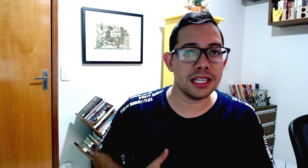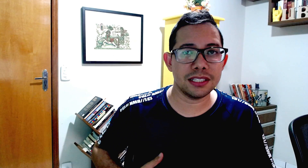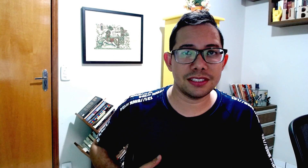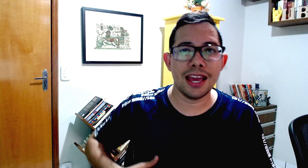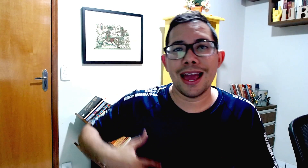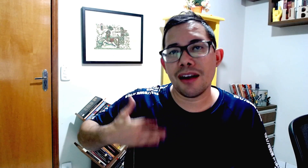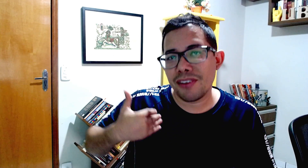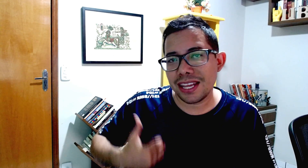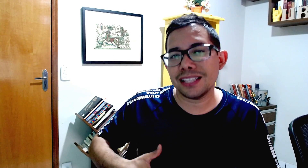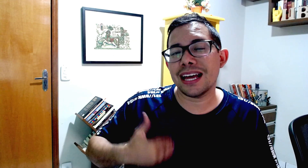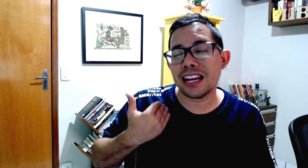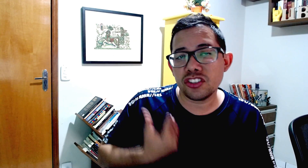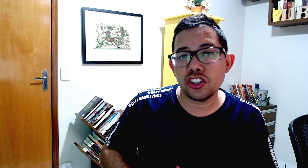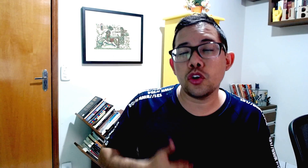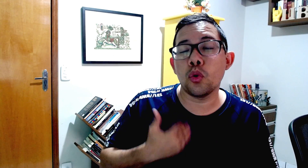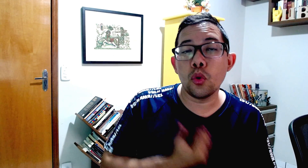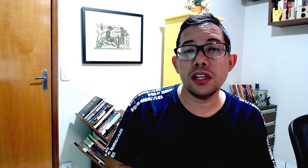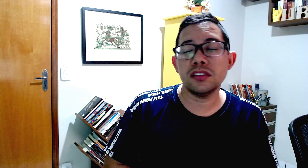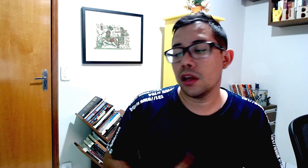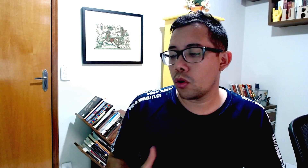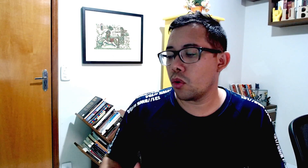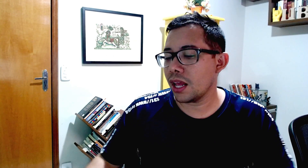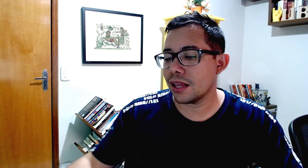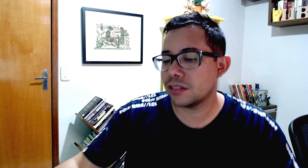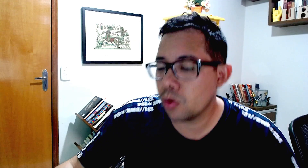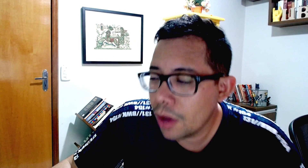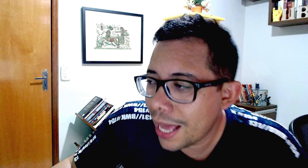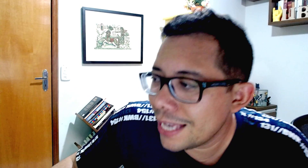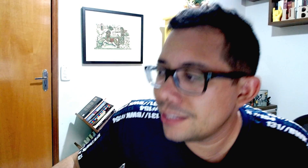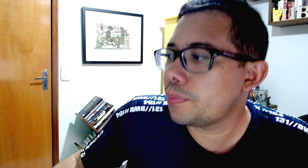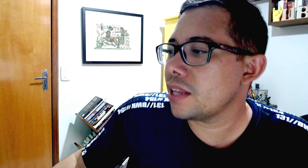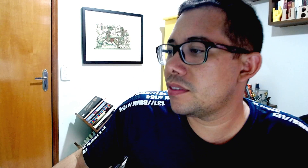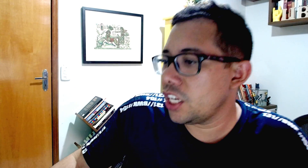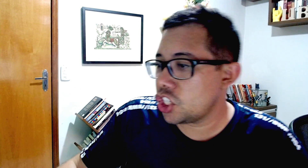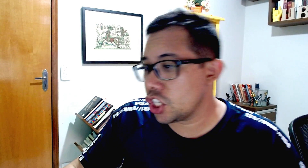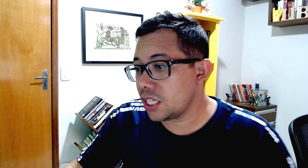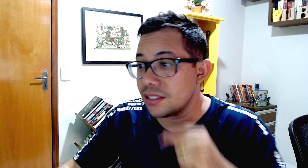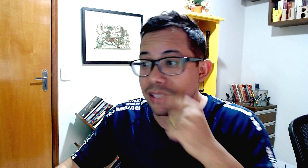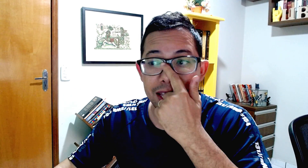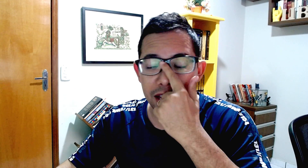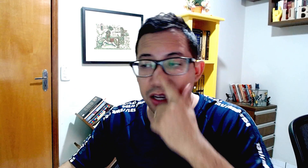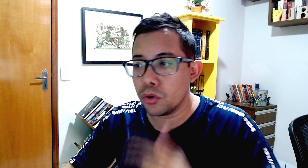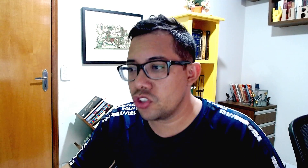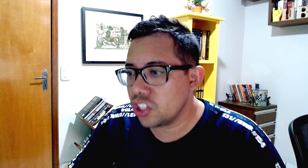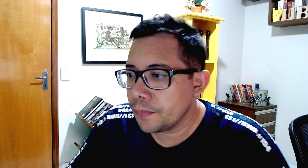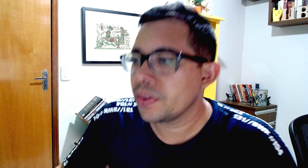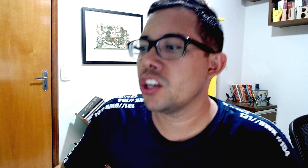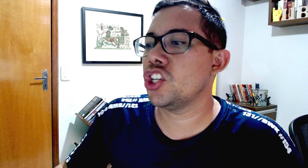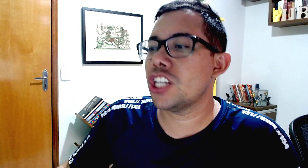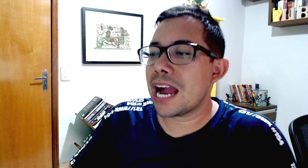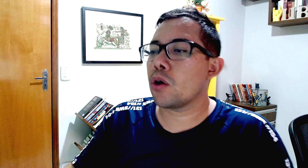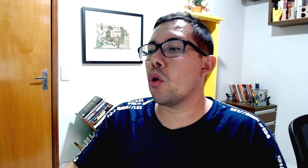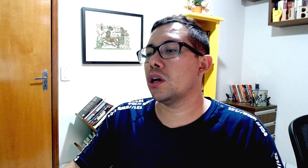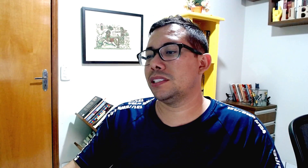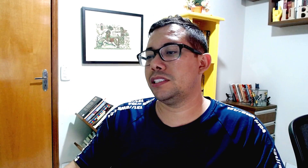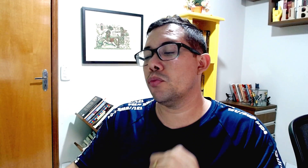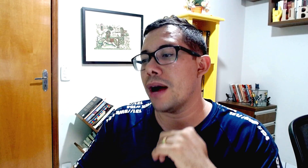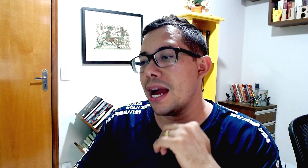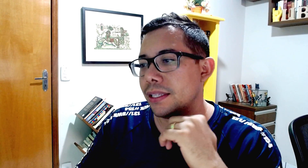túnicas, né? A variedade de cores com relação a esse presente que Isaac ganhou de Jacó, seu pai,